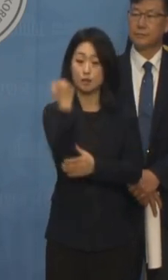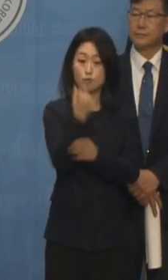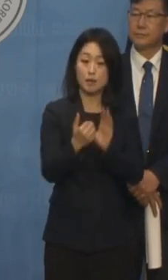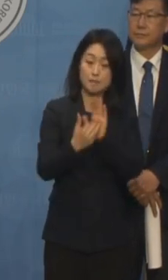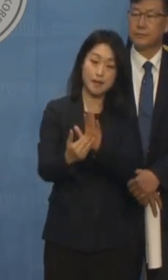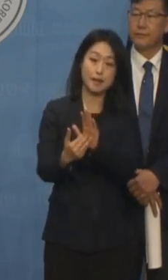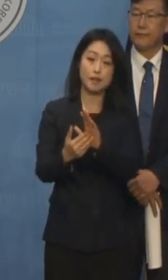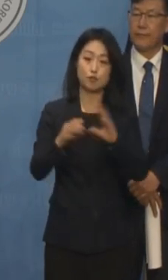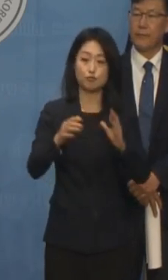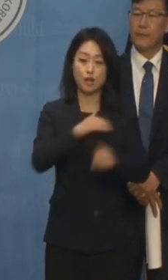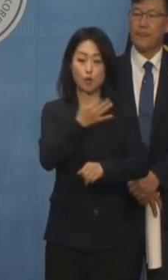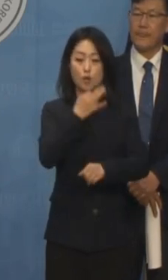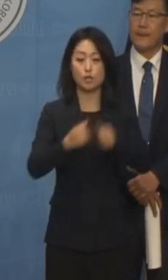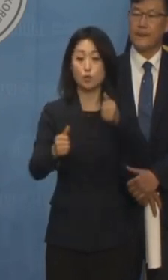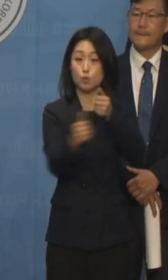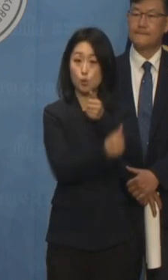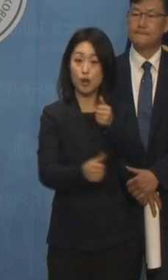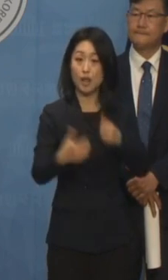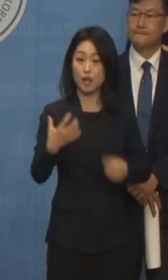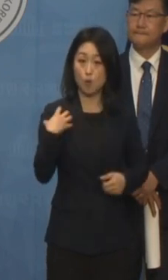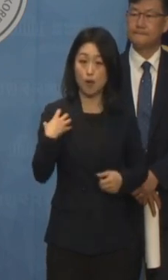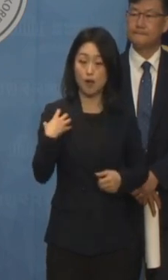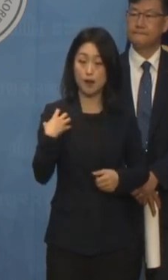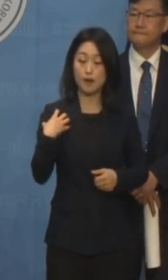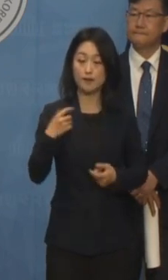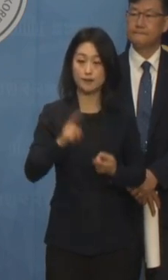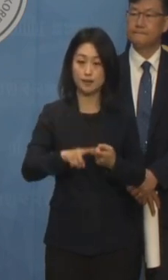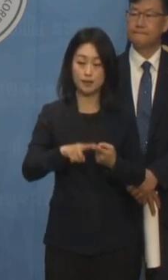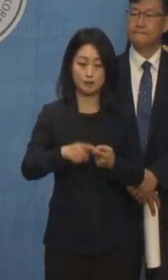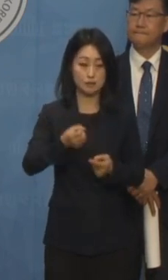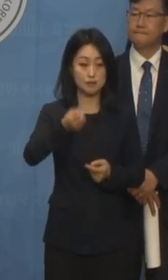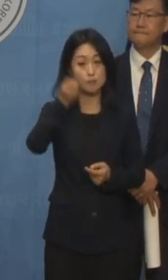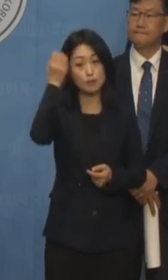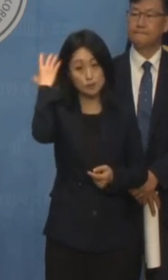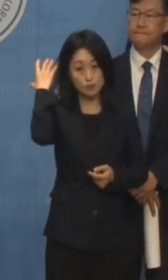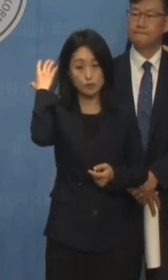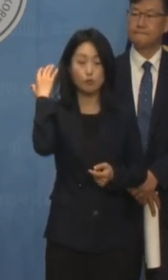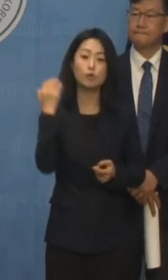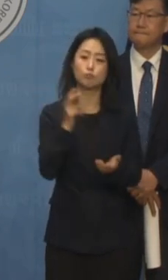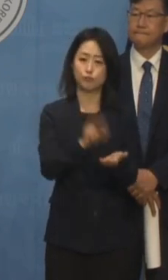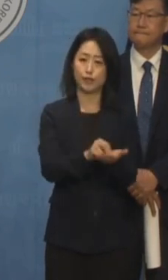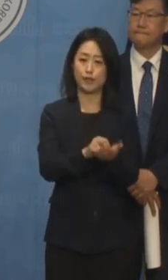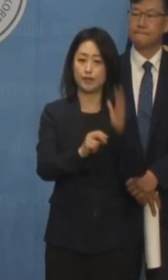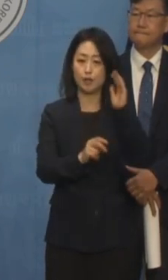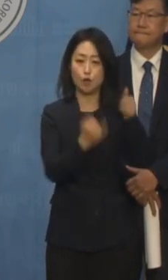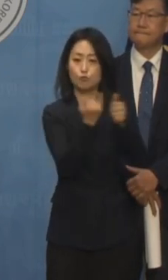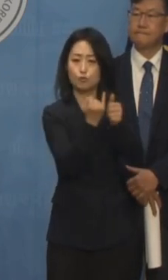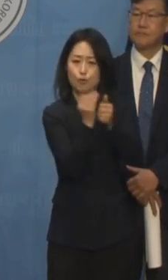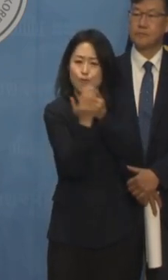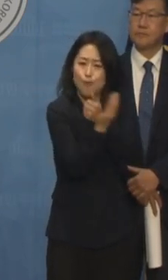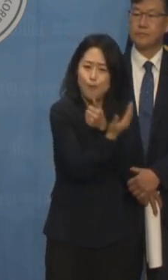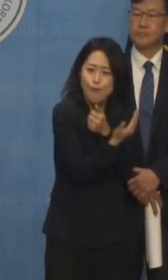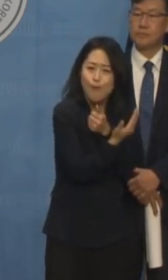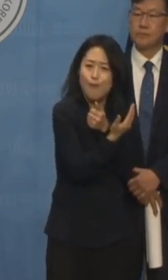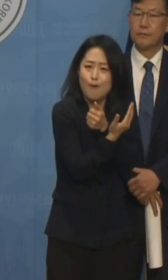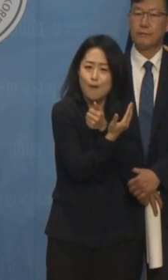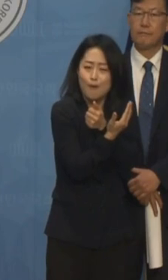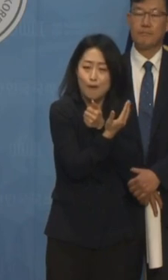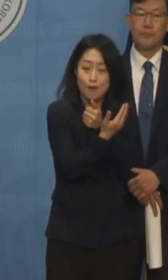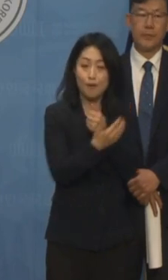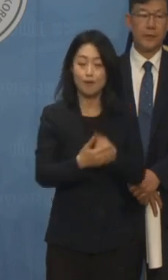총괄기관인 국민권익위원회의 역할과 책임을 망각하고 대통령 부부를 지키기 위해서